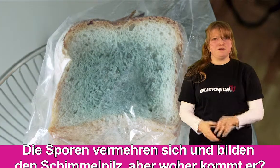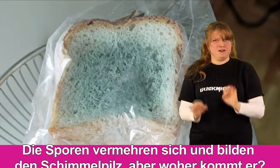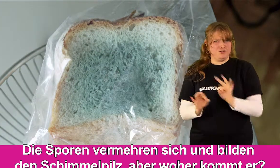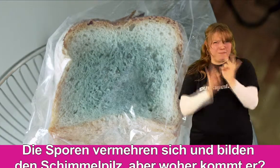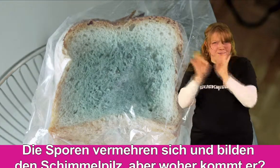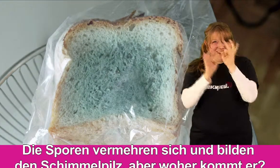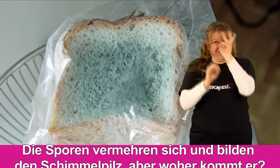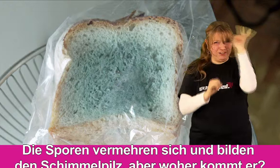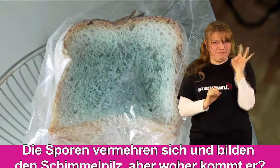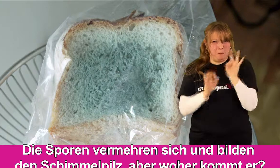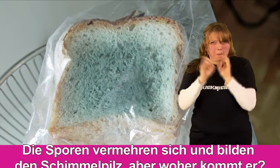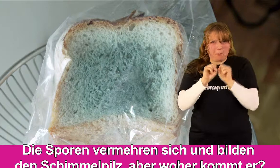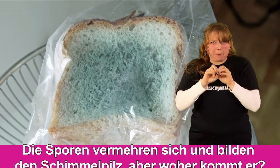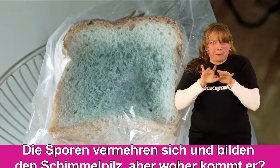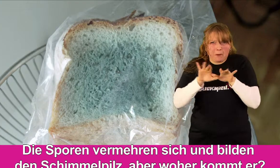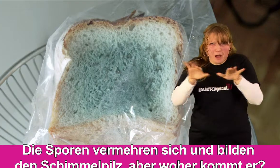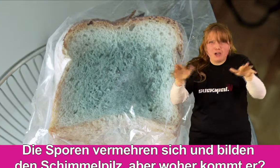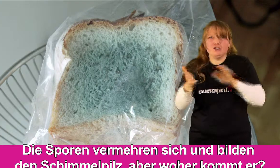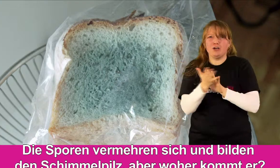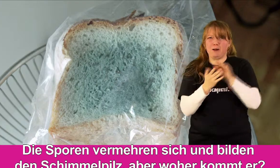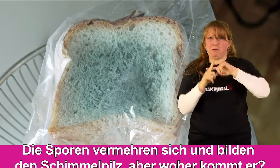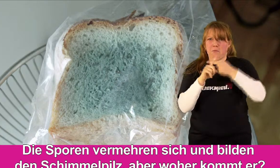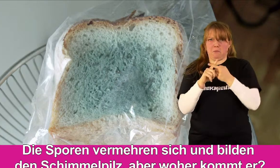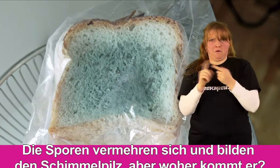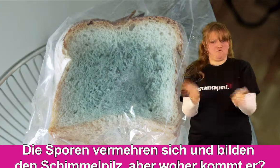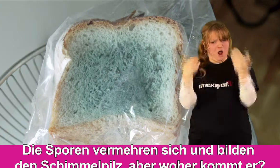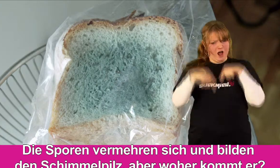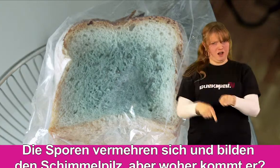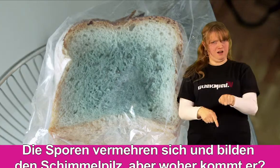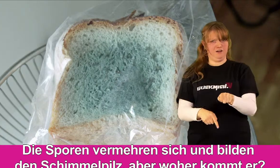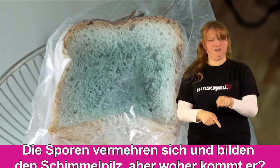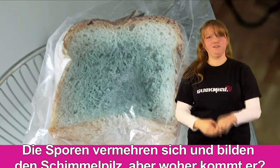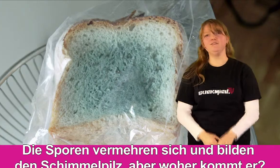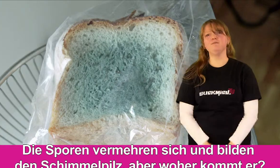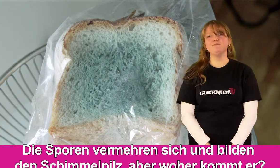Die Sporen vermehren sich und bilden den Schimmelpilz. Aber woher kommt er?